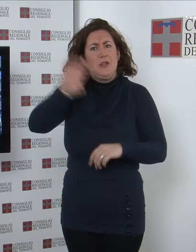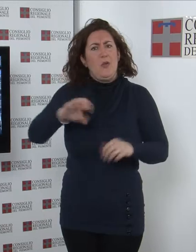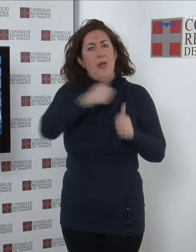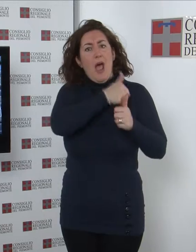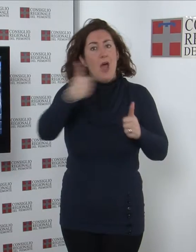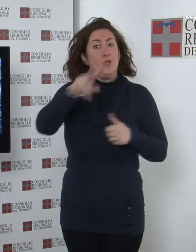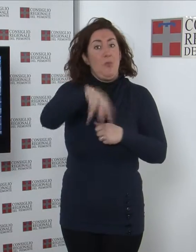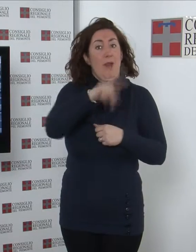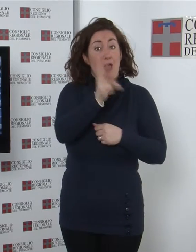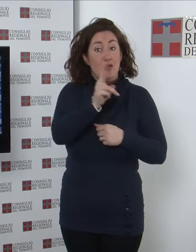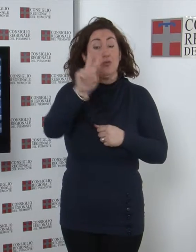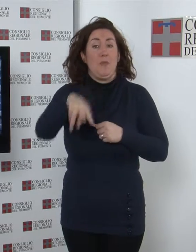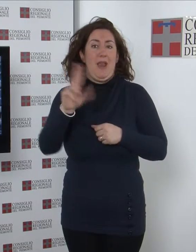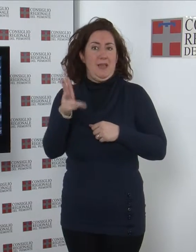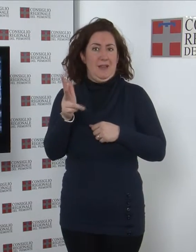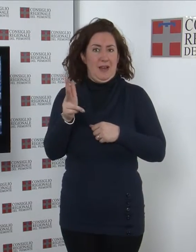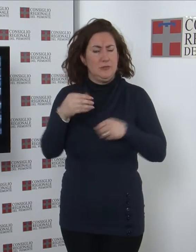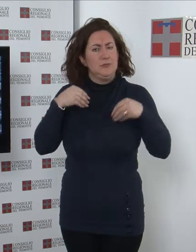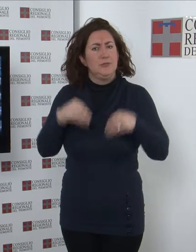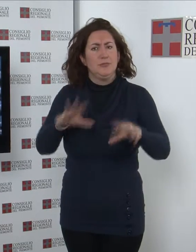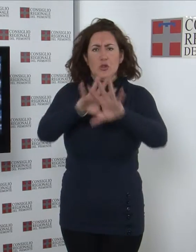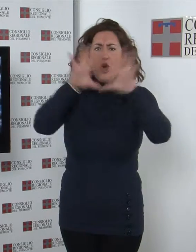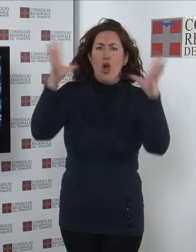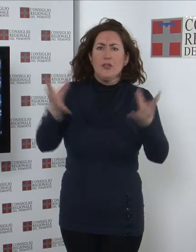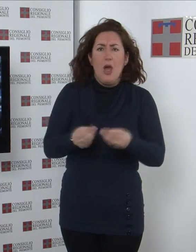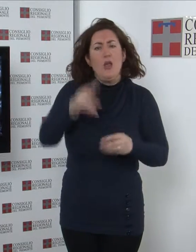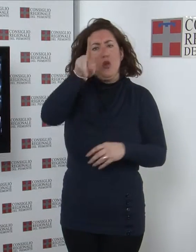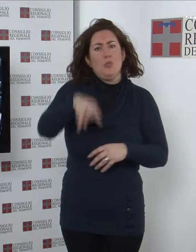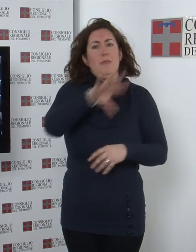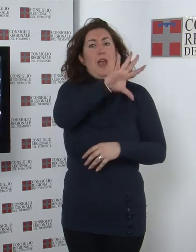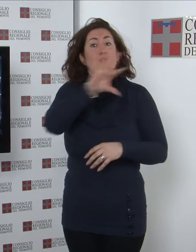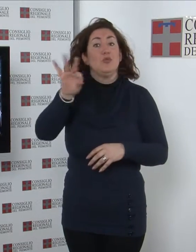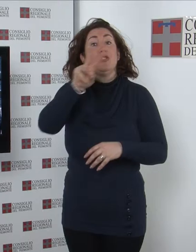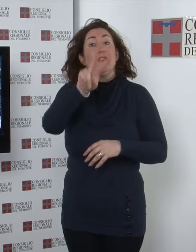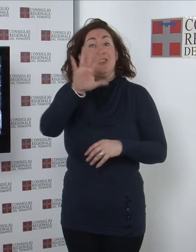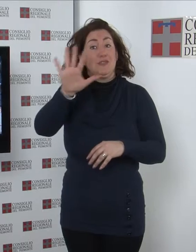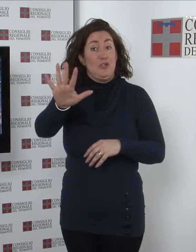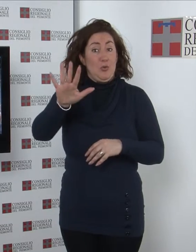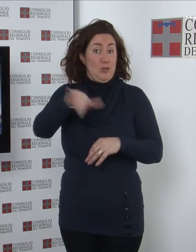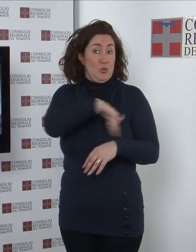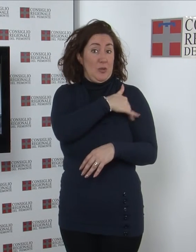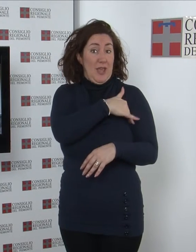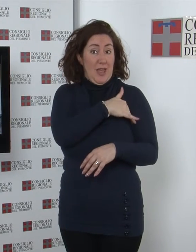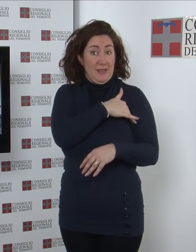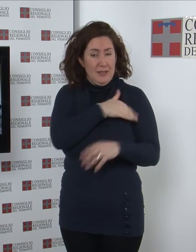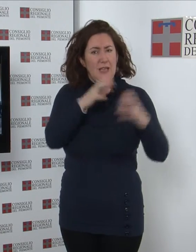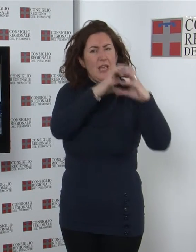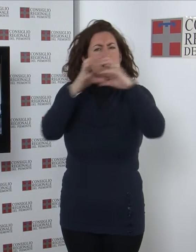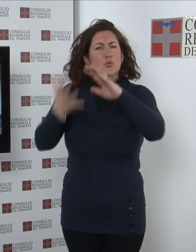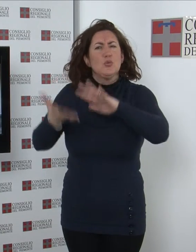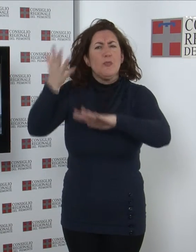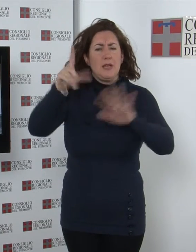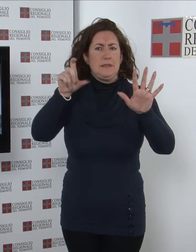2012-2013 hanno partecipato compless 2525 studenti di 70 istituti superiori piemontesi